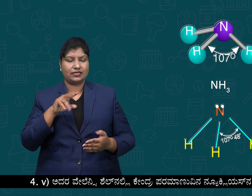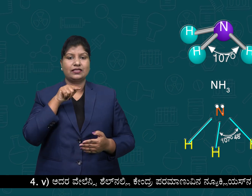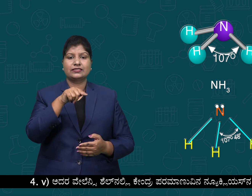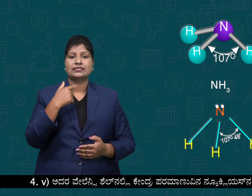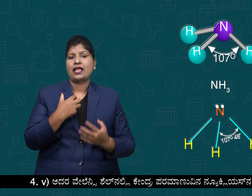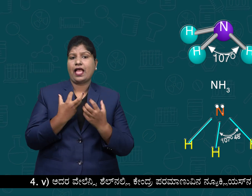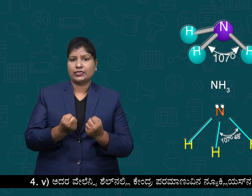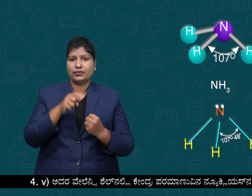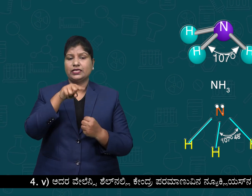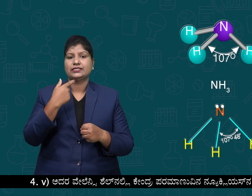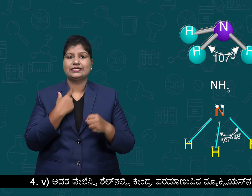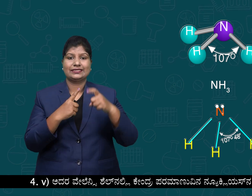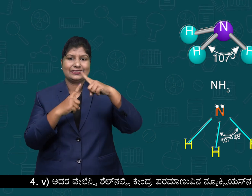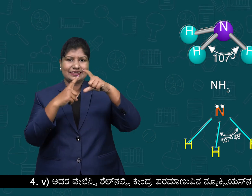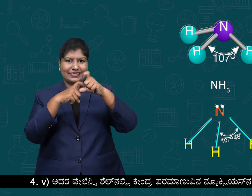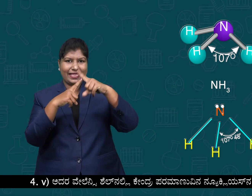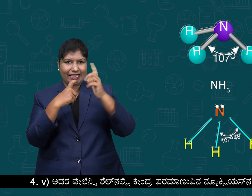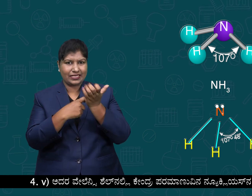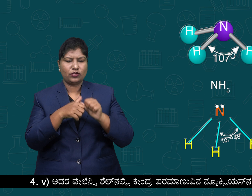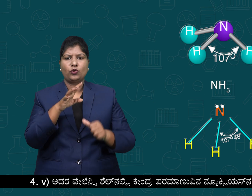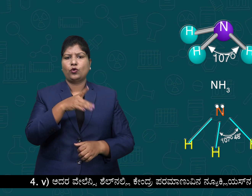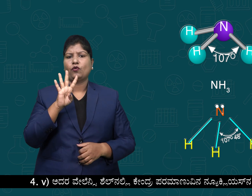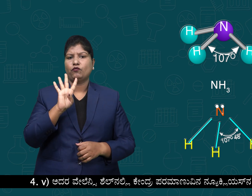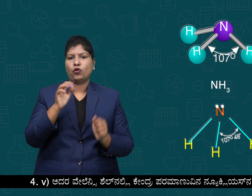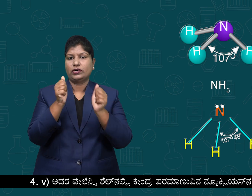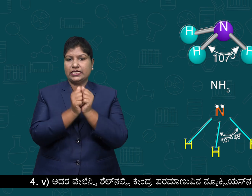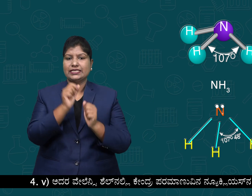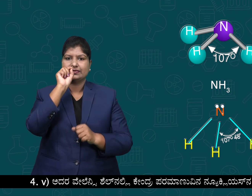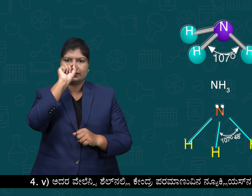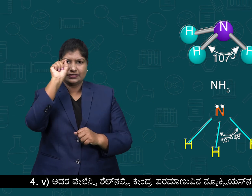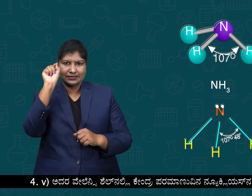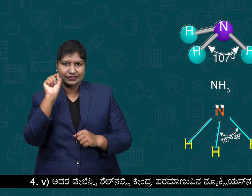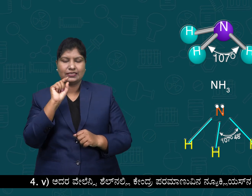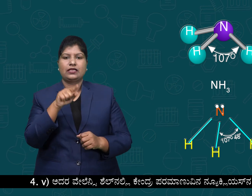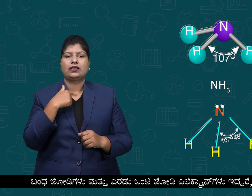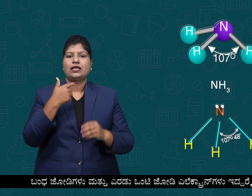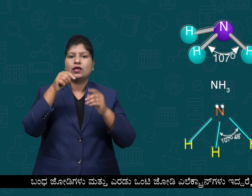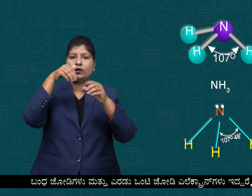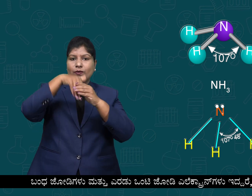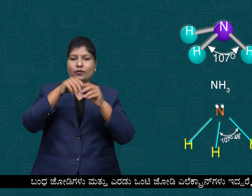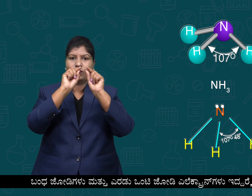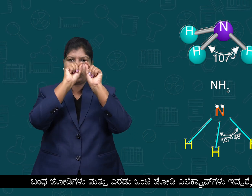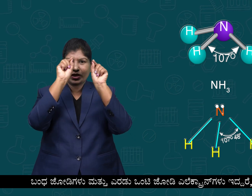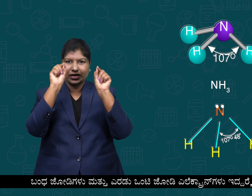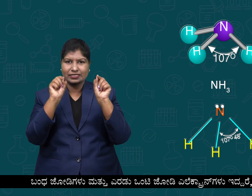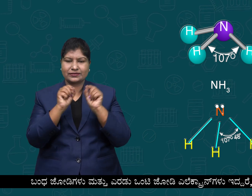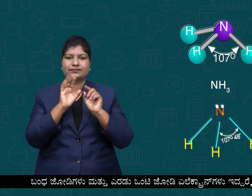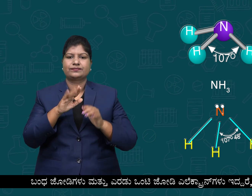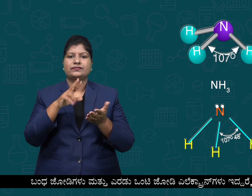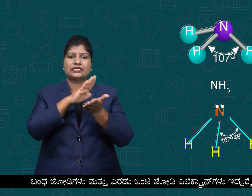ಅದರ ವೇಲೆನ್ಸಿ ಶೆಲ್ನಲ್ಲಿ ಕೇಂದ್ರ ಪರಮಾಣುವಿನ ನ್ಯೂಕ್ಲಿಯಸ್ನ ಸುತ್ತಲೂ 2 ಬಂಧ ಜೋಡಿಗಳು ಮತ್ತು 2 ಒಂಟಿ